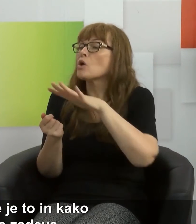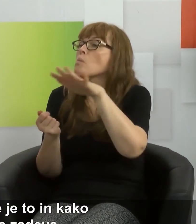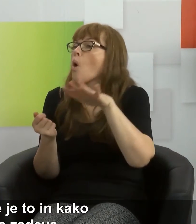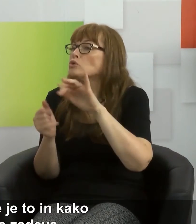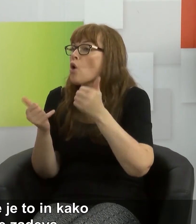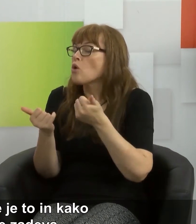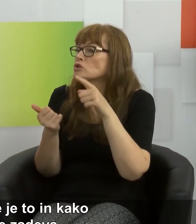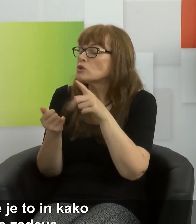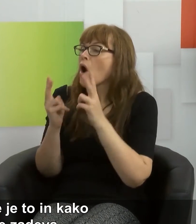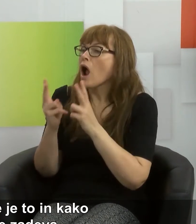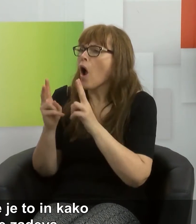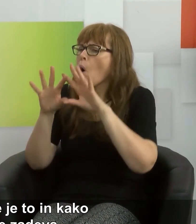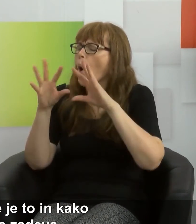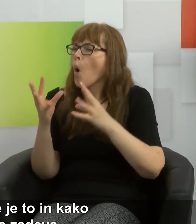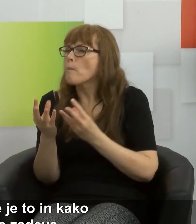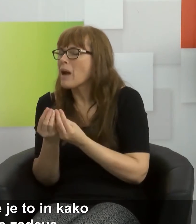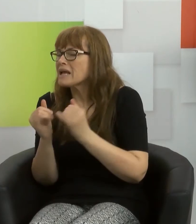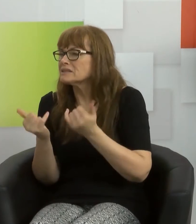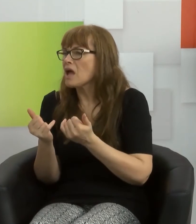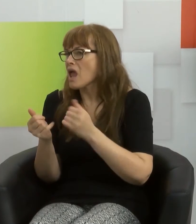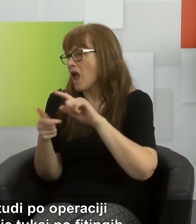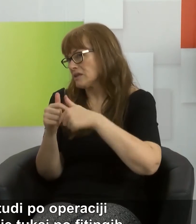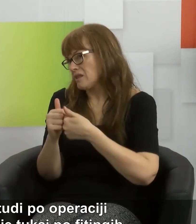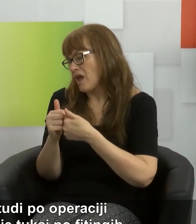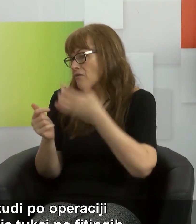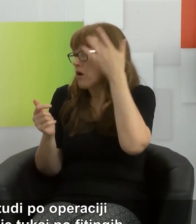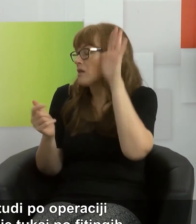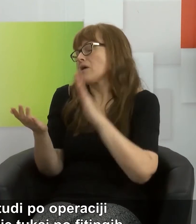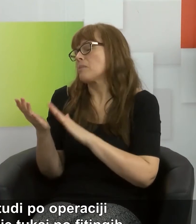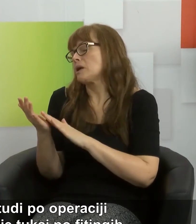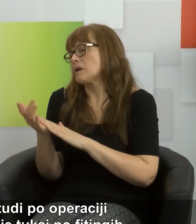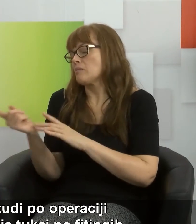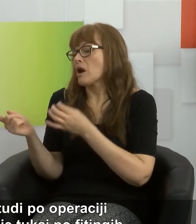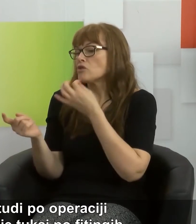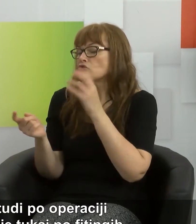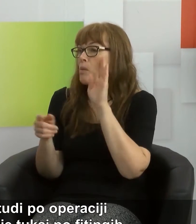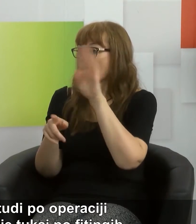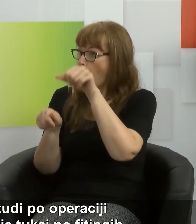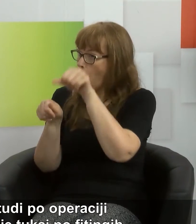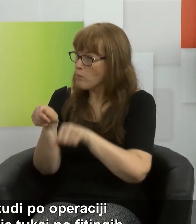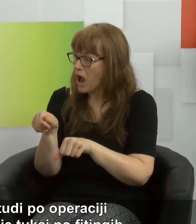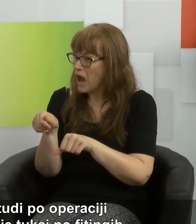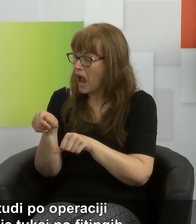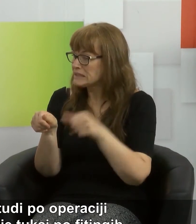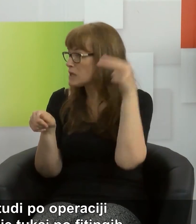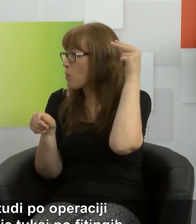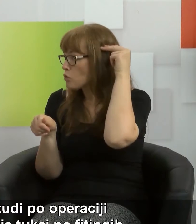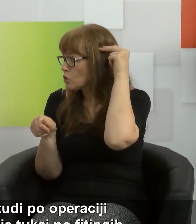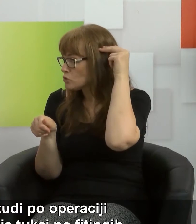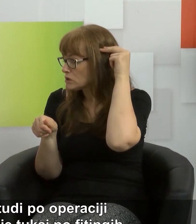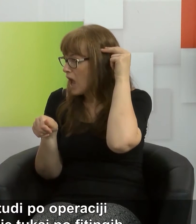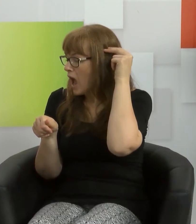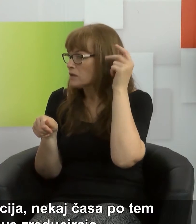področje je to? Kako kompleksna je zadeva? Ne vem, naprimer, če gre tudi po operaciji za polžev vsadek, ki je tukaj